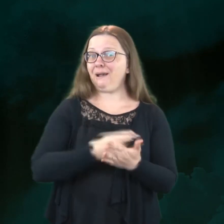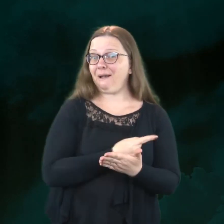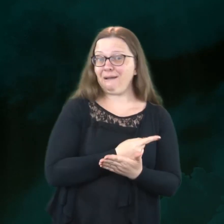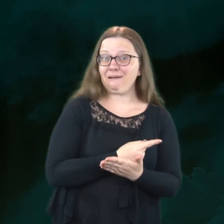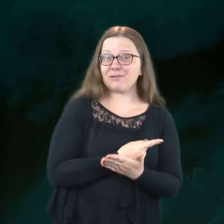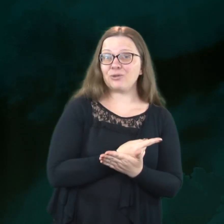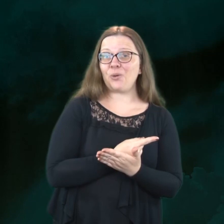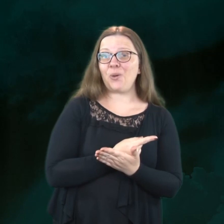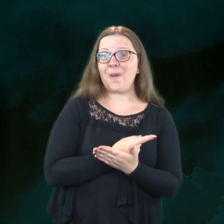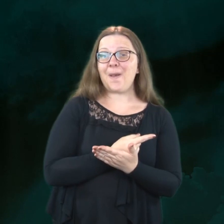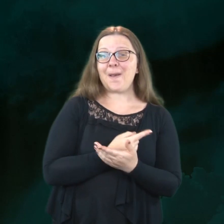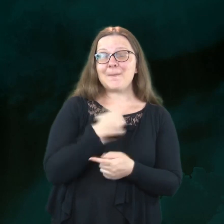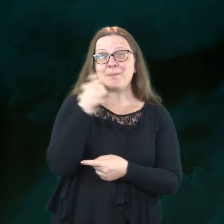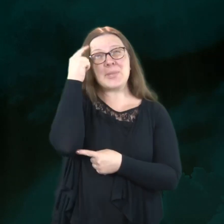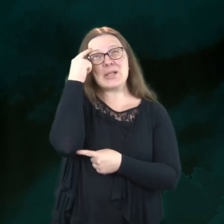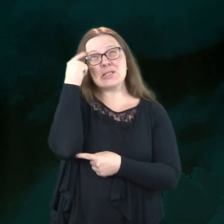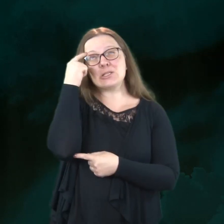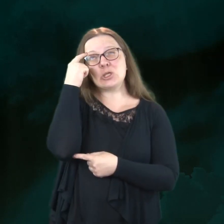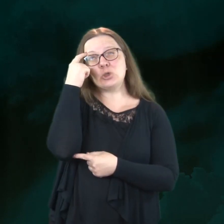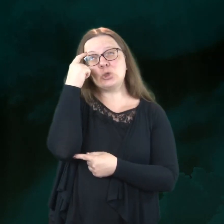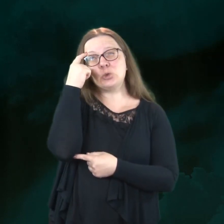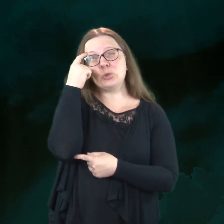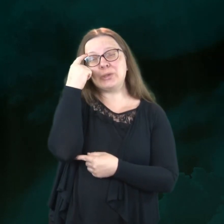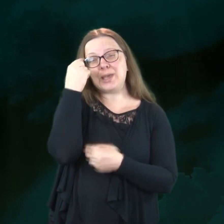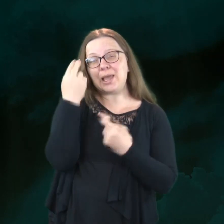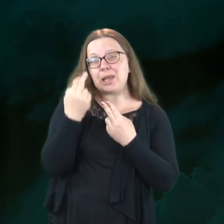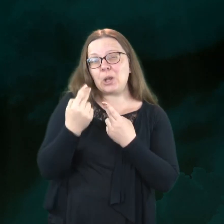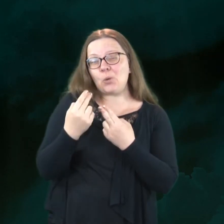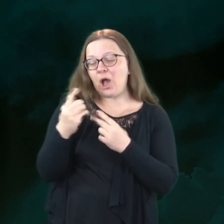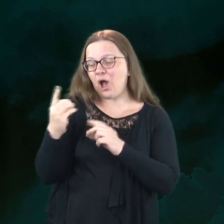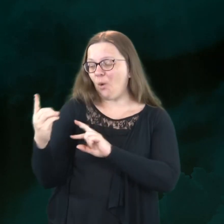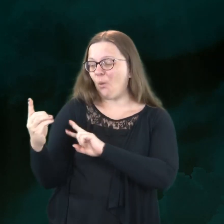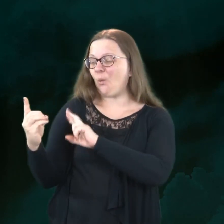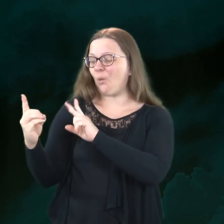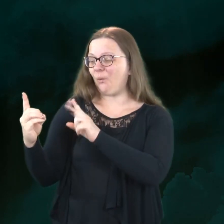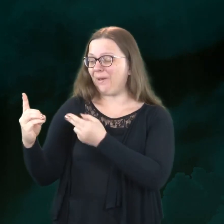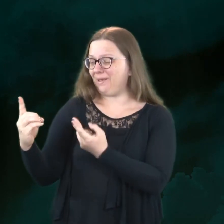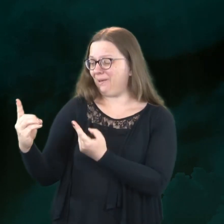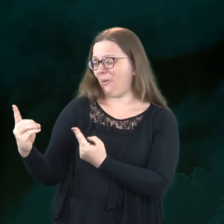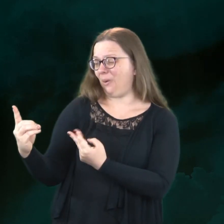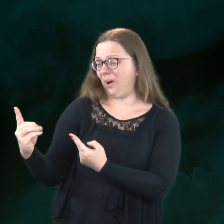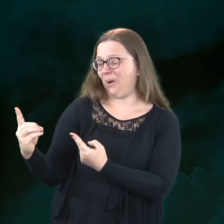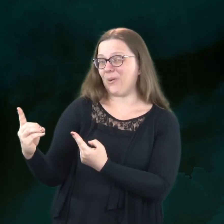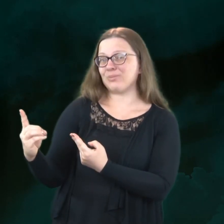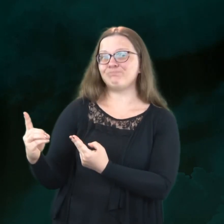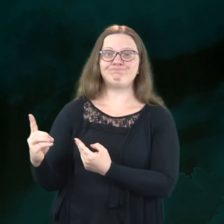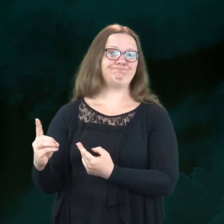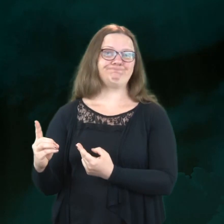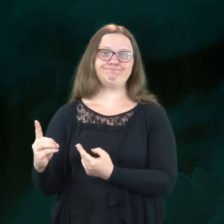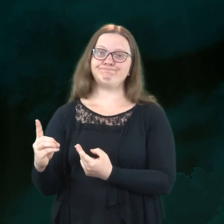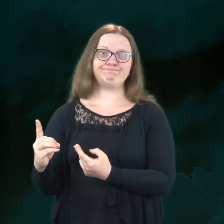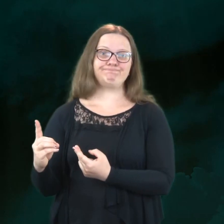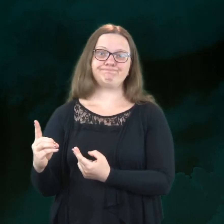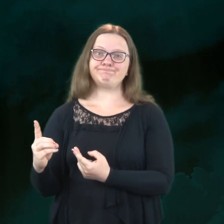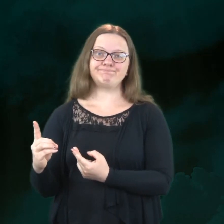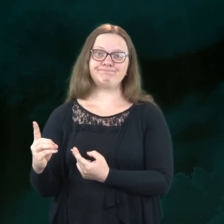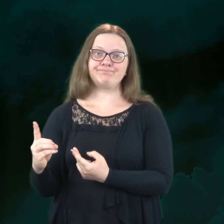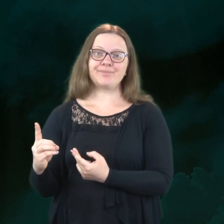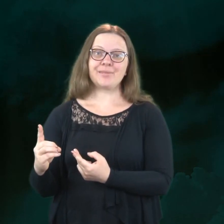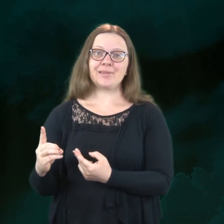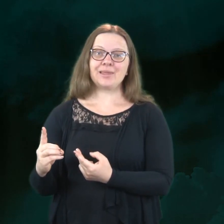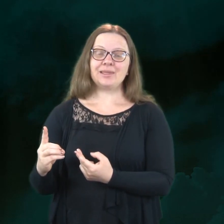você para Areópago, para a gente discutir melhor esse assunto, não aqui em Ágora, na praça.